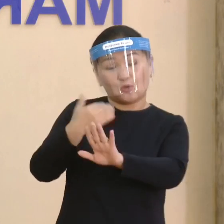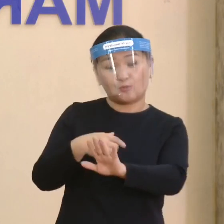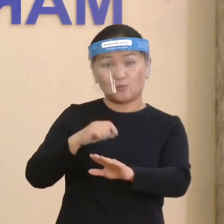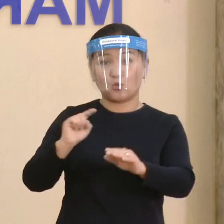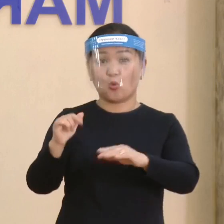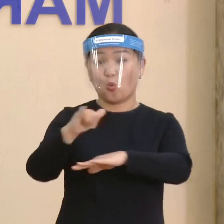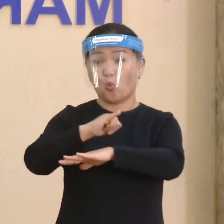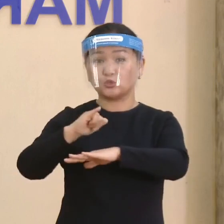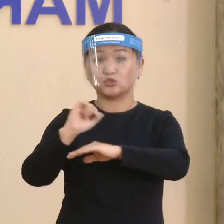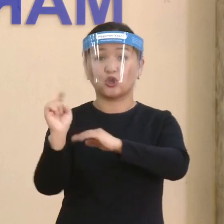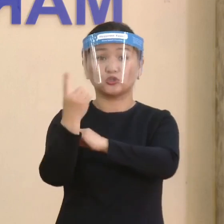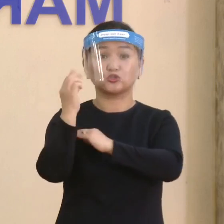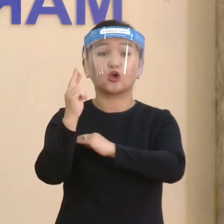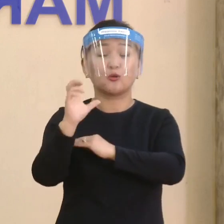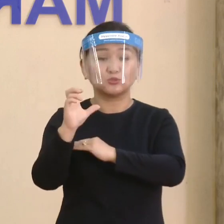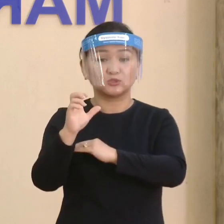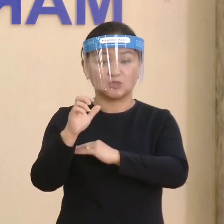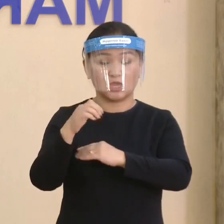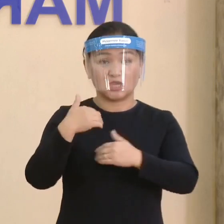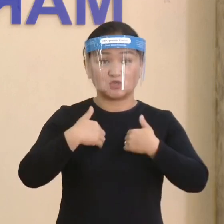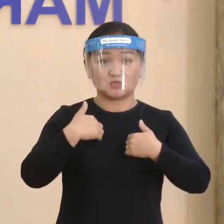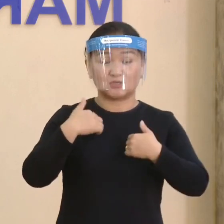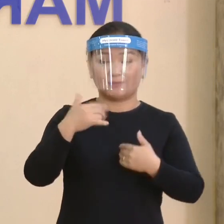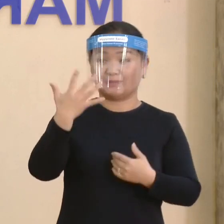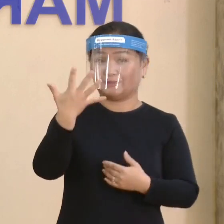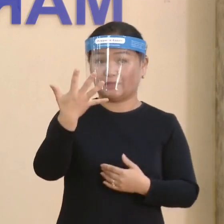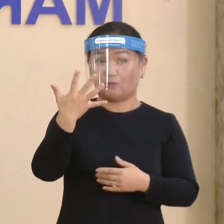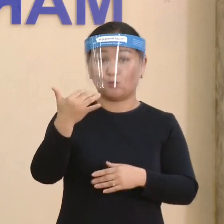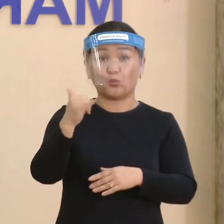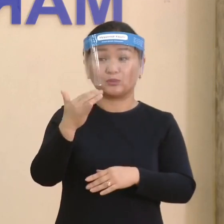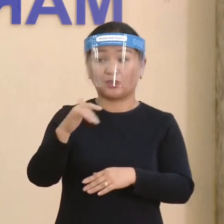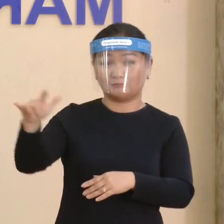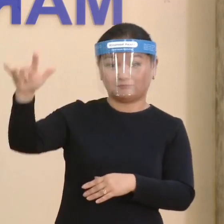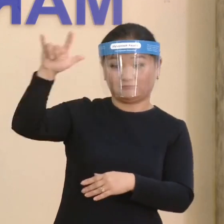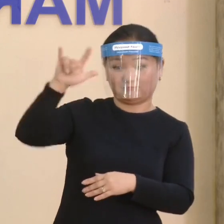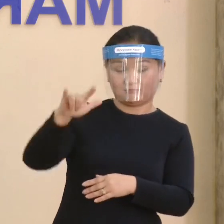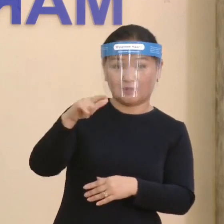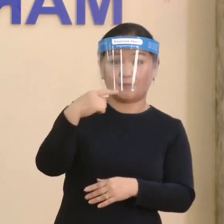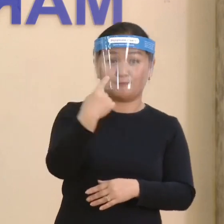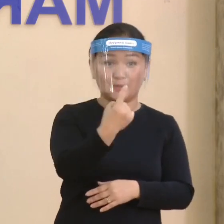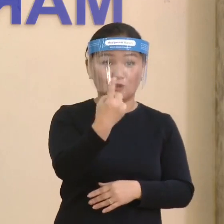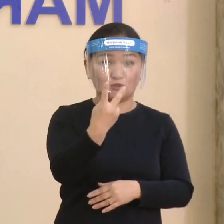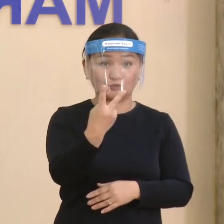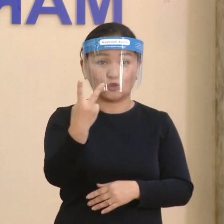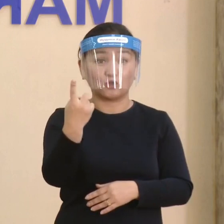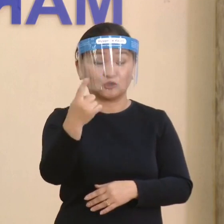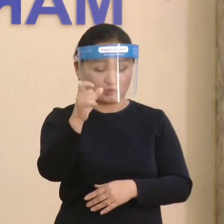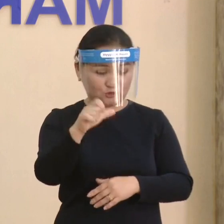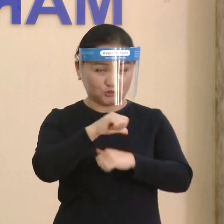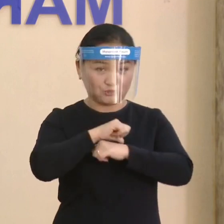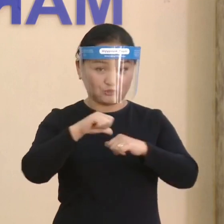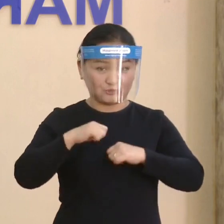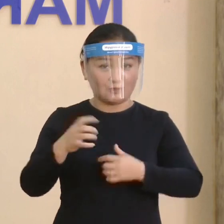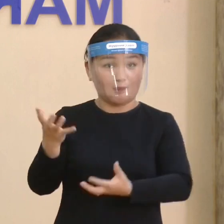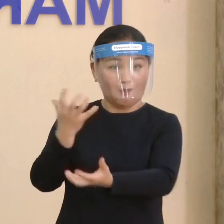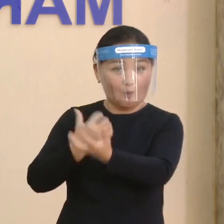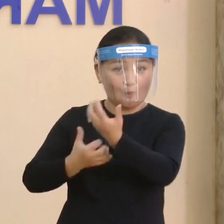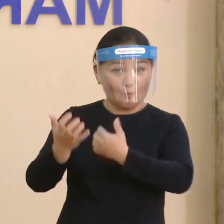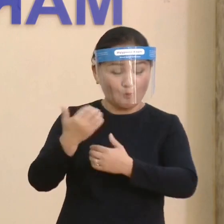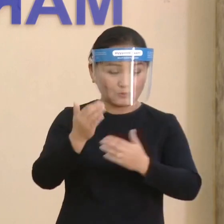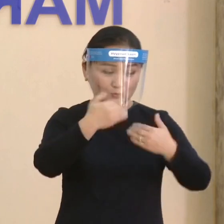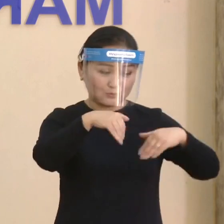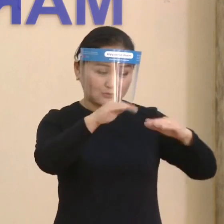зохион байгуулсан 5 удаагийн нислэгээр 1221 иргэнийг бол хүлээж авч тусгаарлан ажиглалтанд байранд бол байгаа.